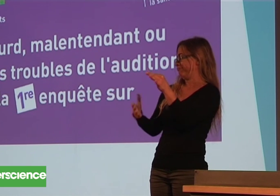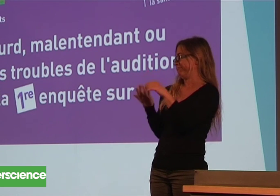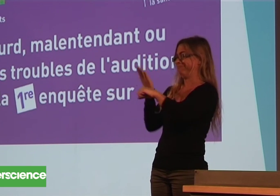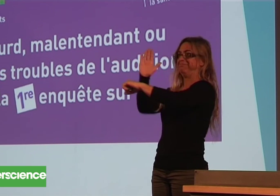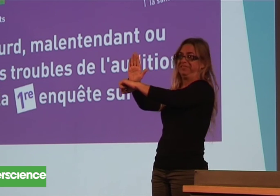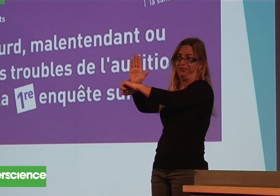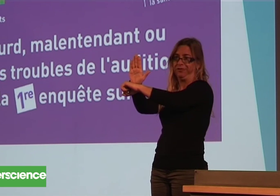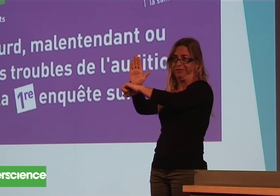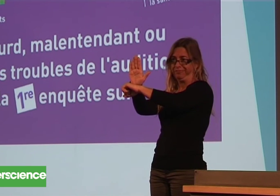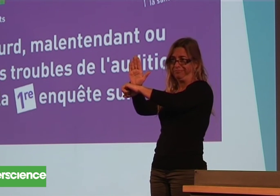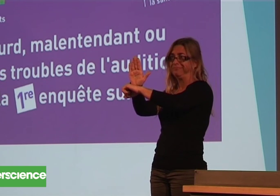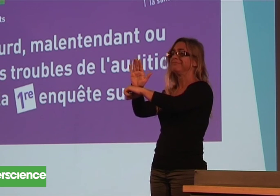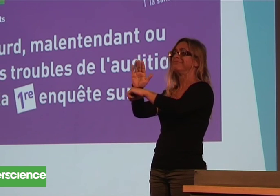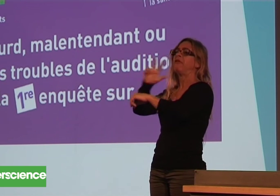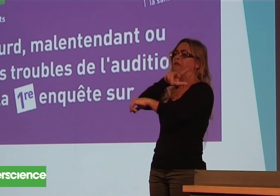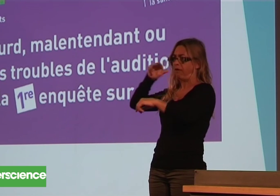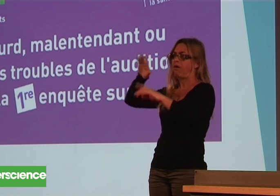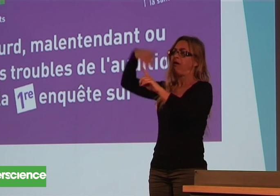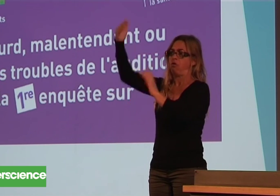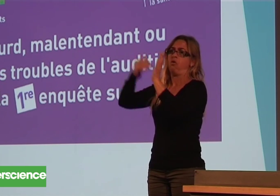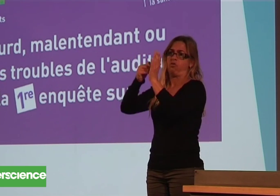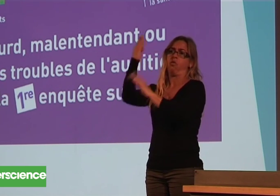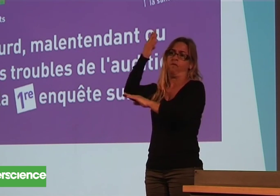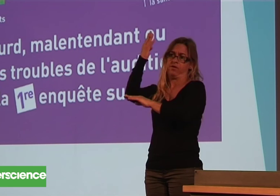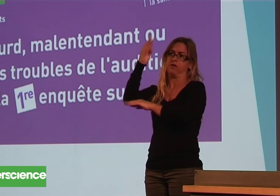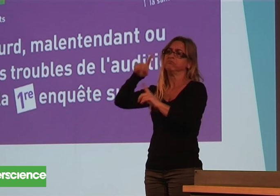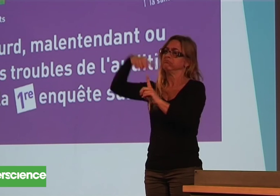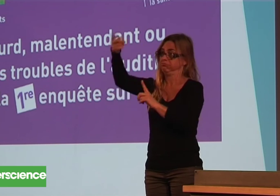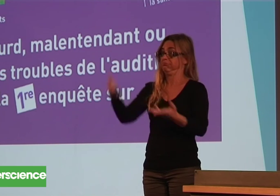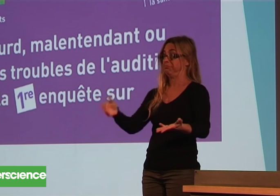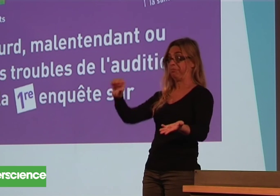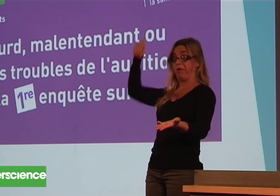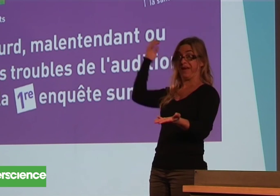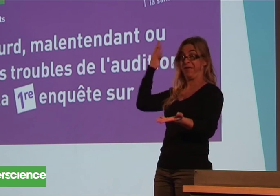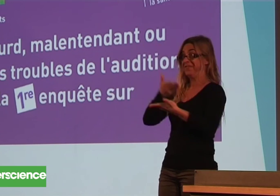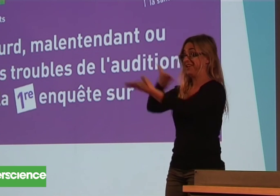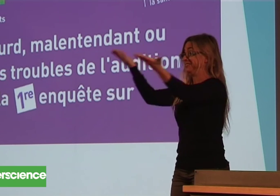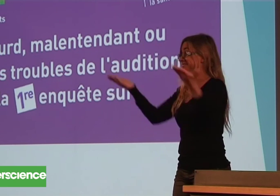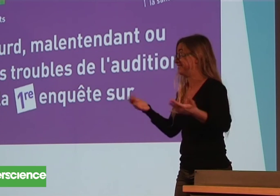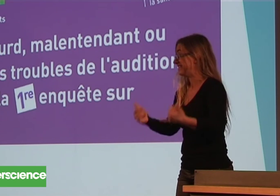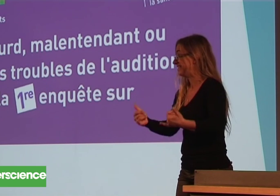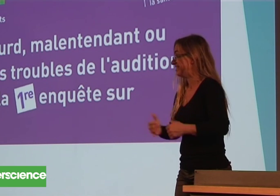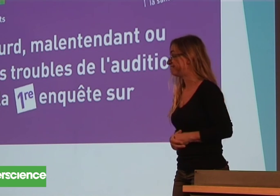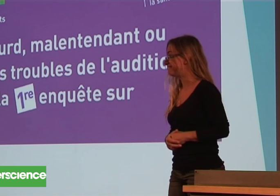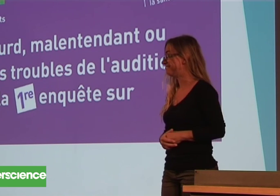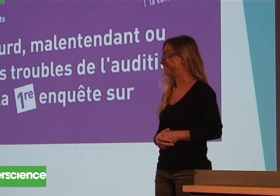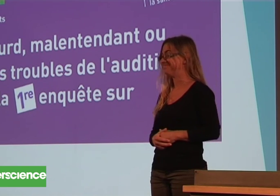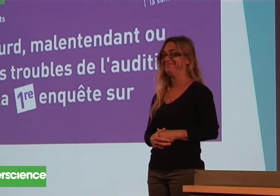Audrey va nous présenter les résultats d'une enquête qui s'appelle le baromètre de la santé, qui a été appliquée aussi à la population sourde. Et c'est une première ce soir,